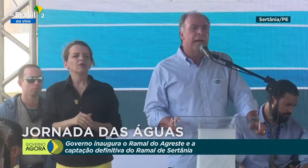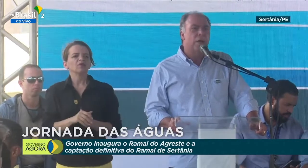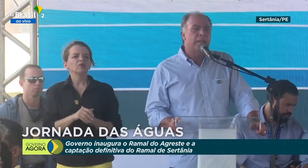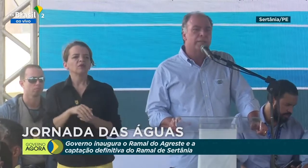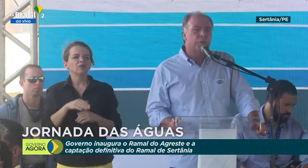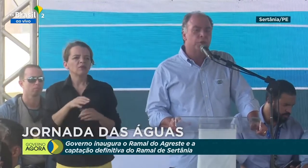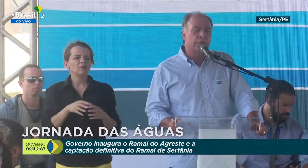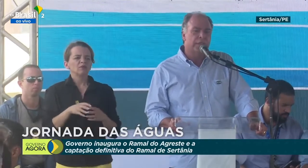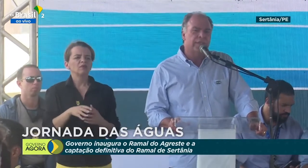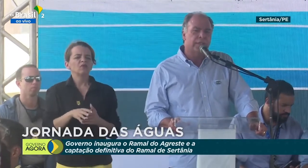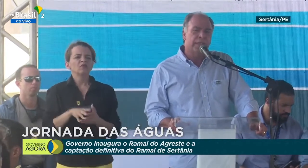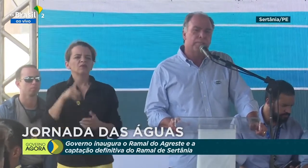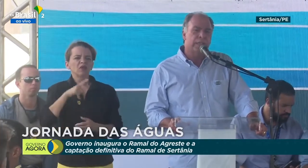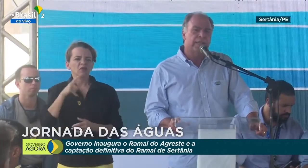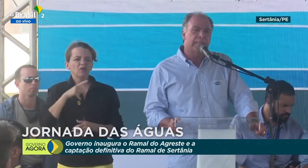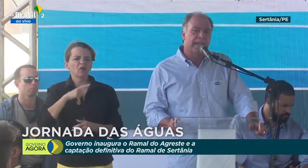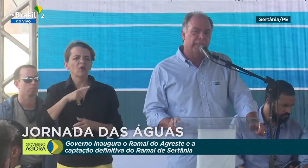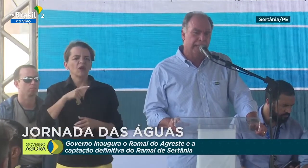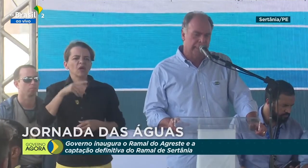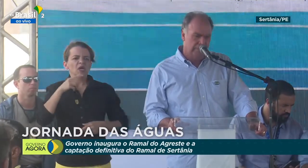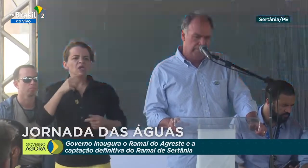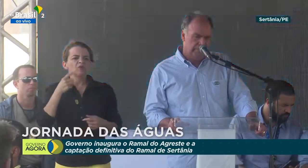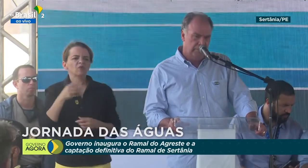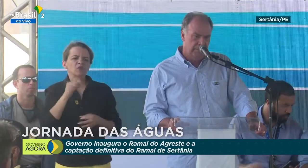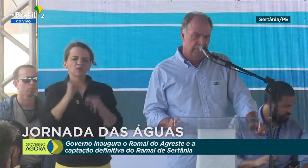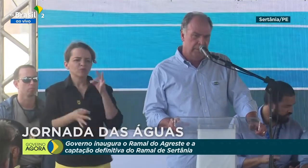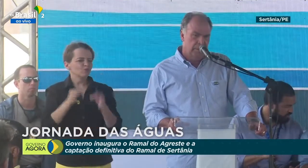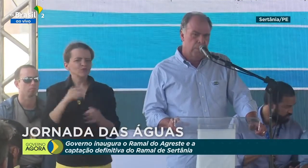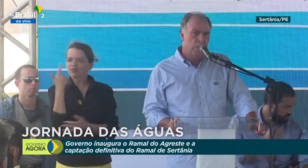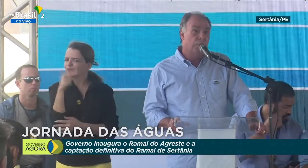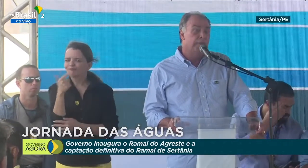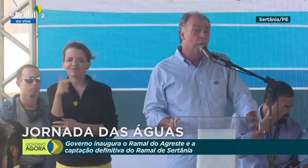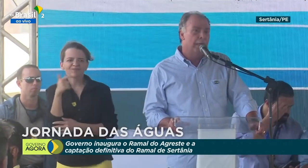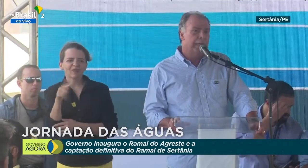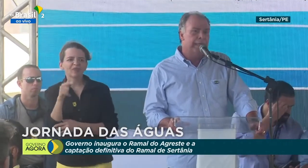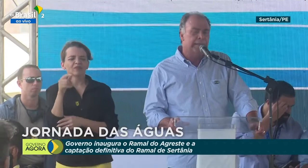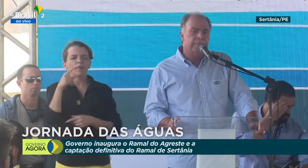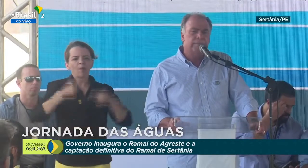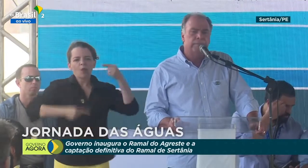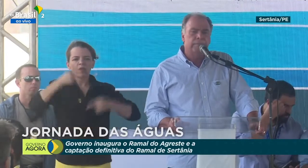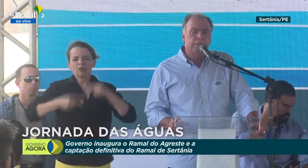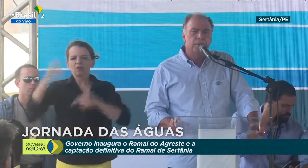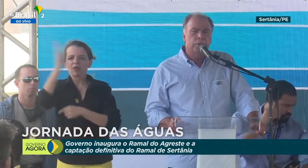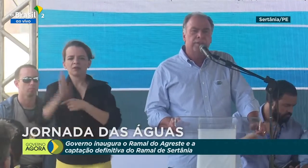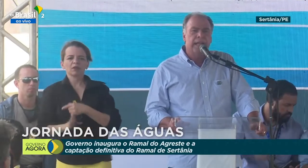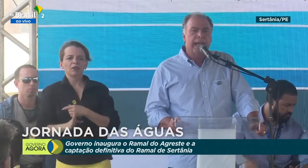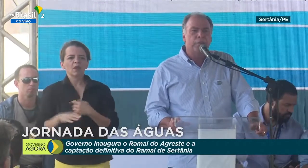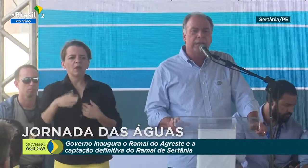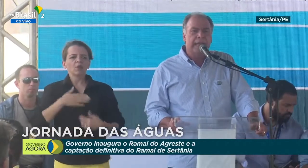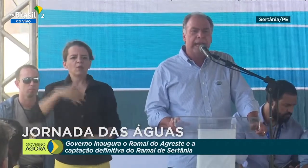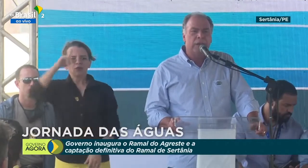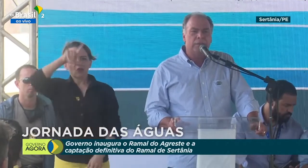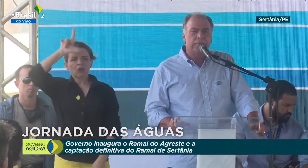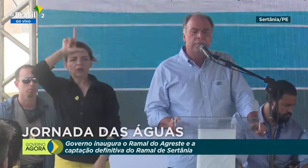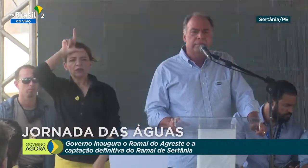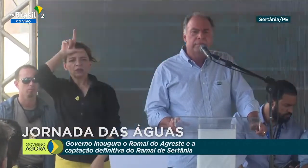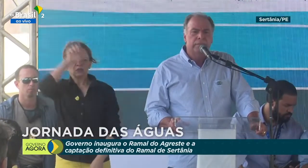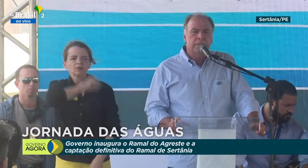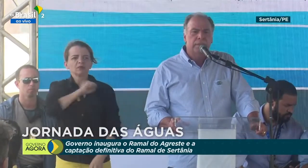das maiores injustiças da política brasileira. Como seu líder no Senado